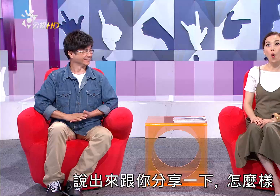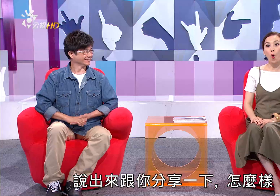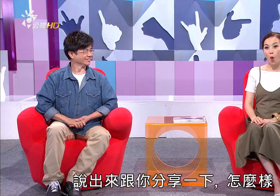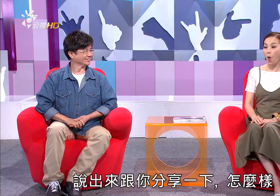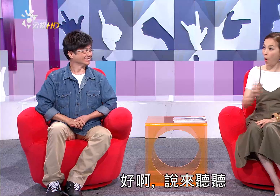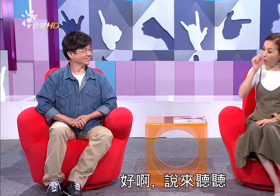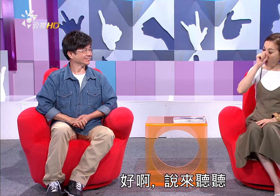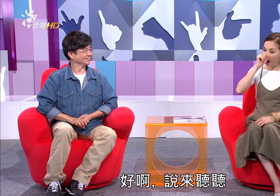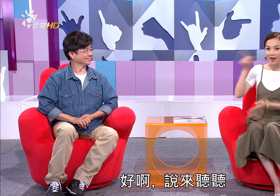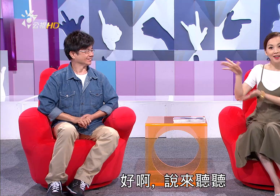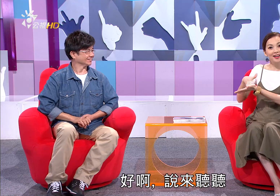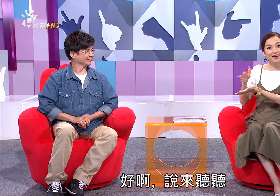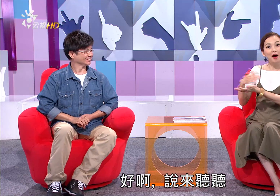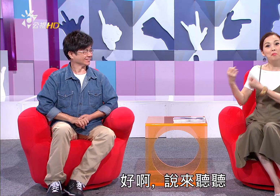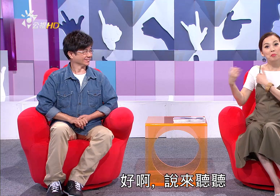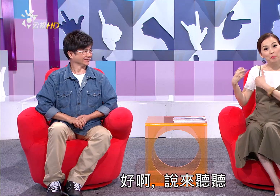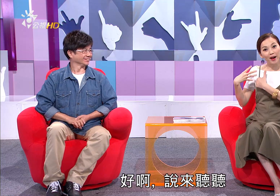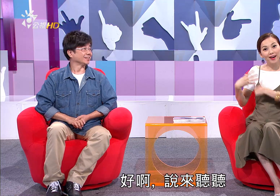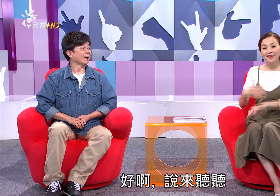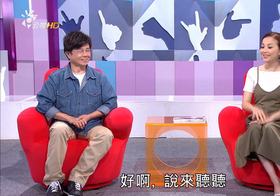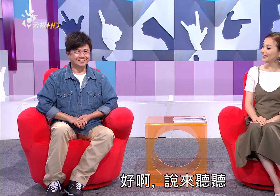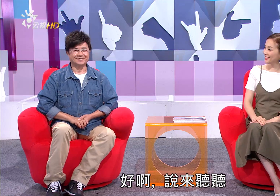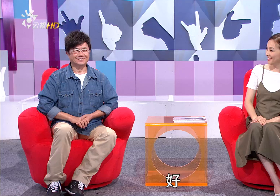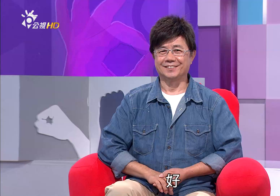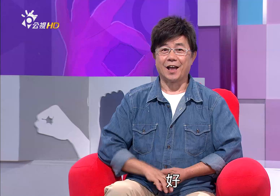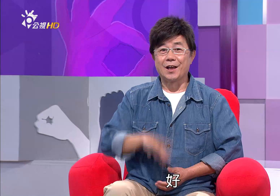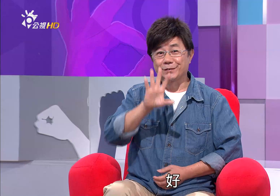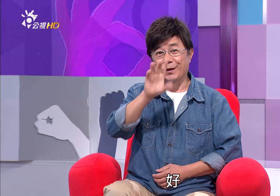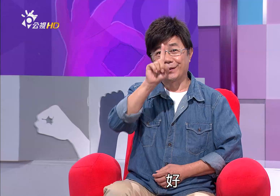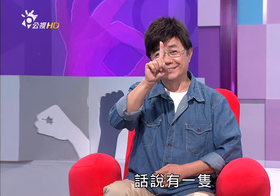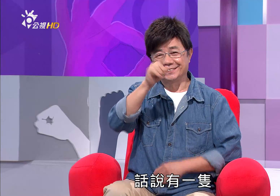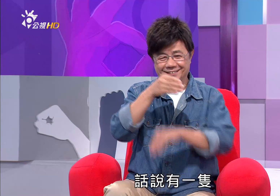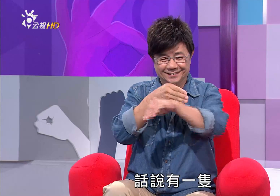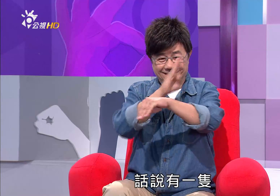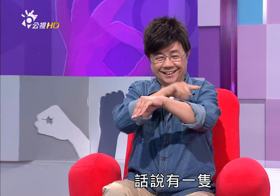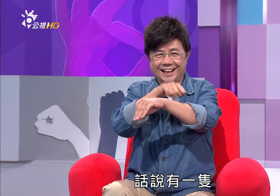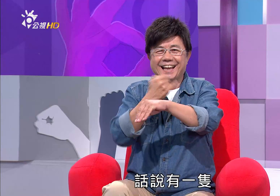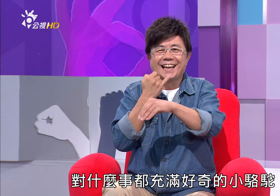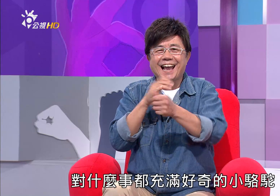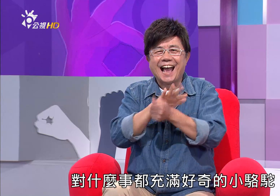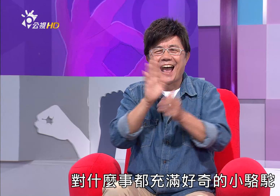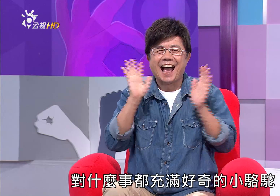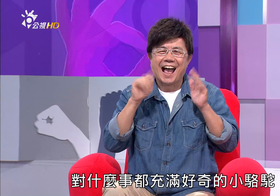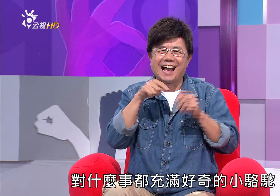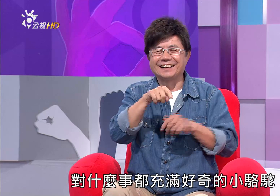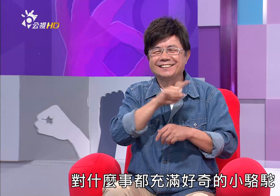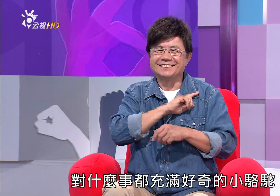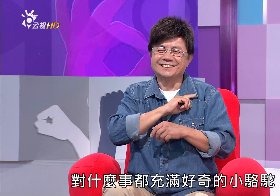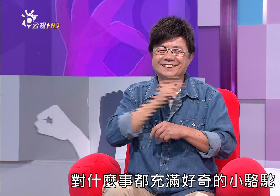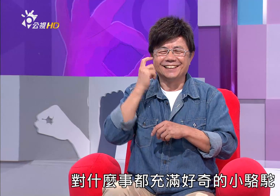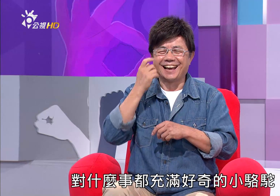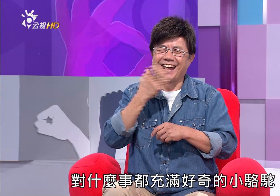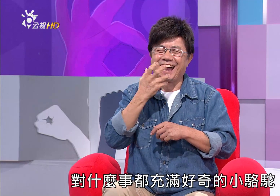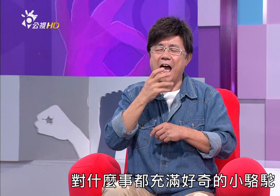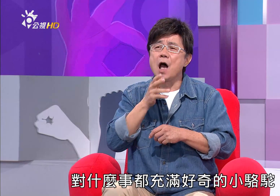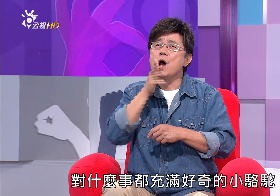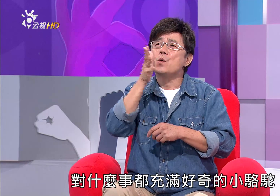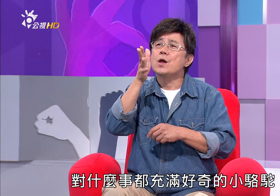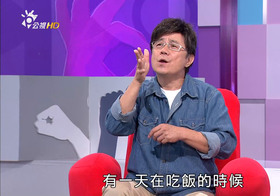哦，好啊，说来听听 啊。好，话说啊，有一只对什么事都充满好奇的小骆驼，有一